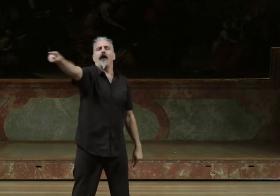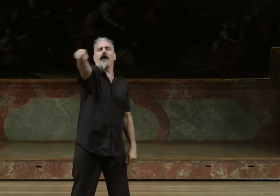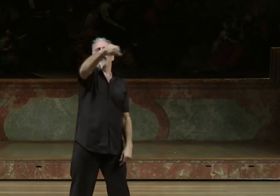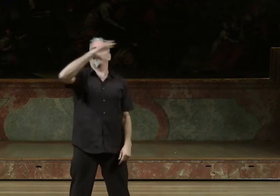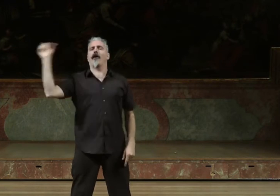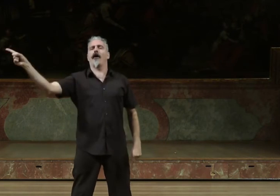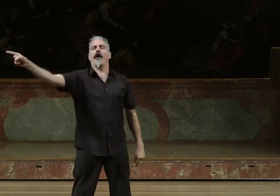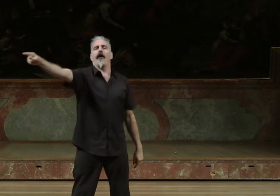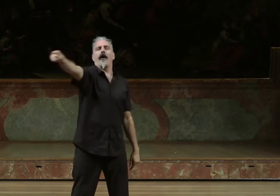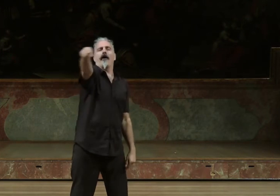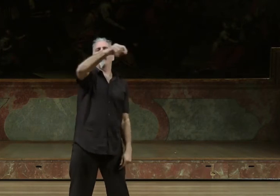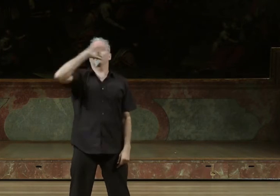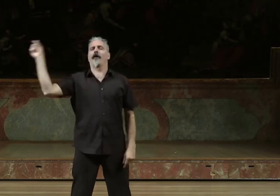der Leuchtturm dreht sich.